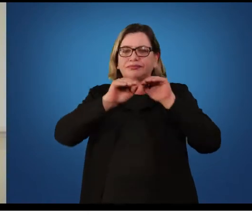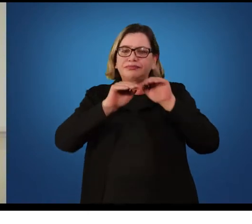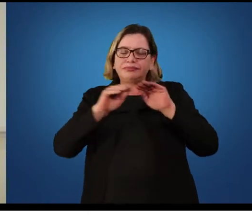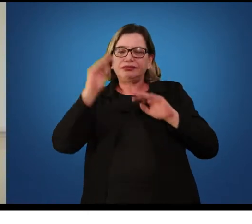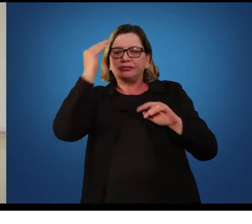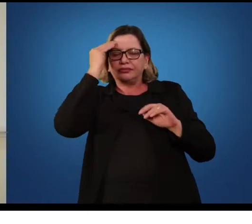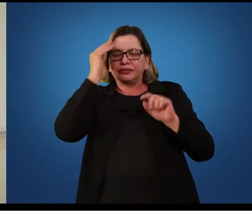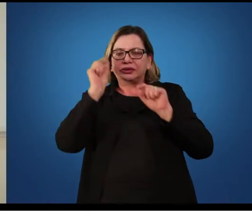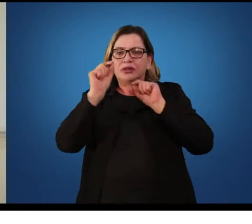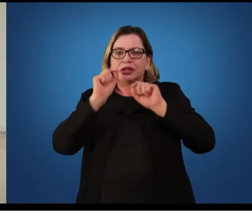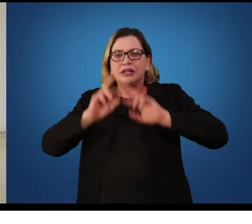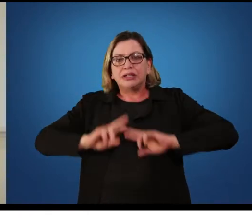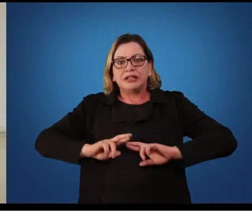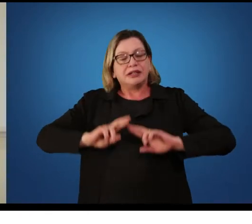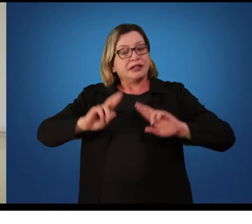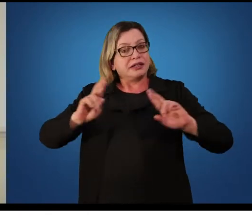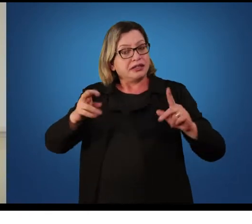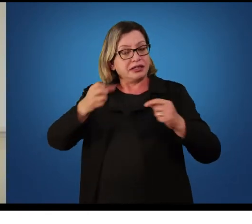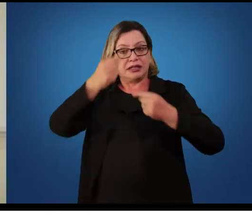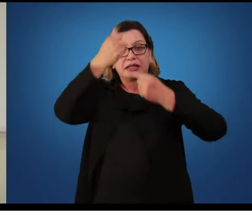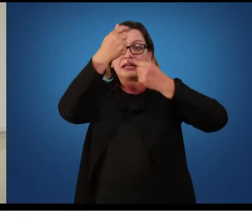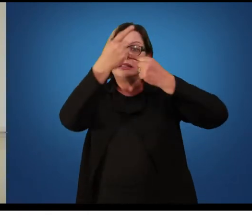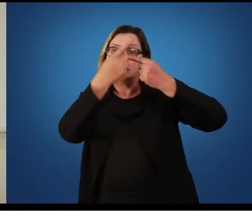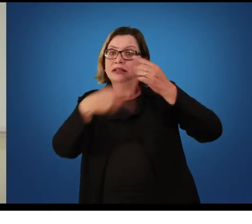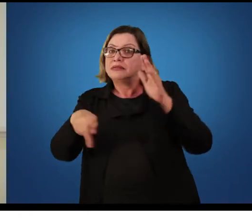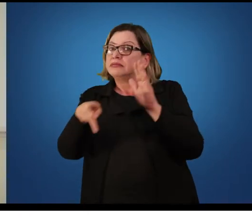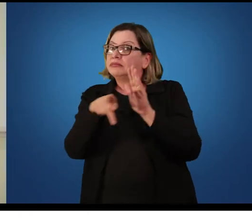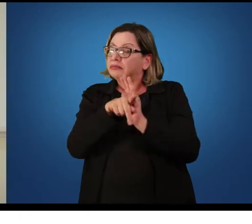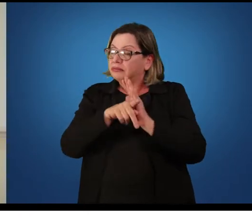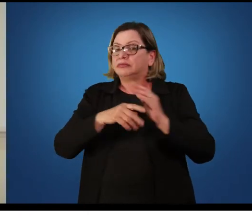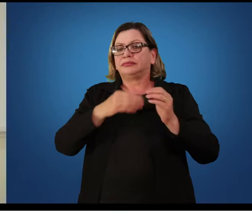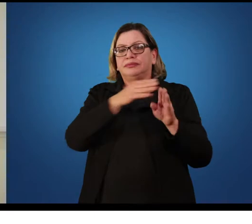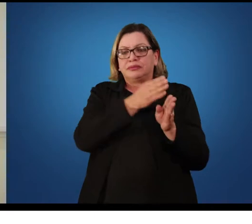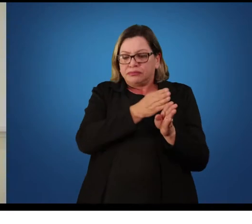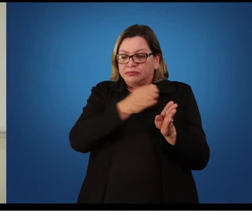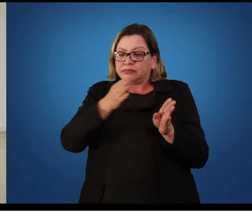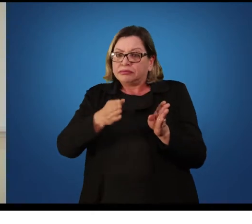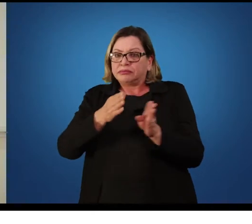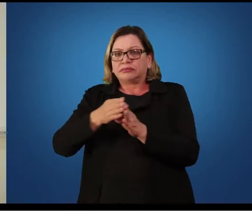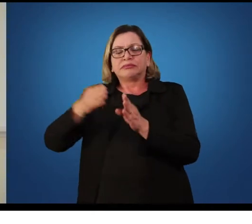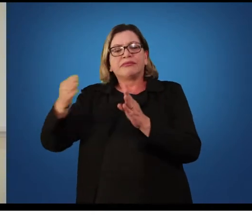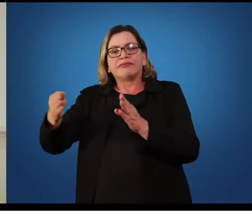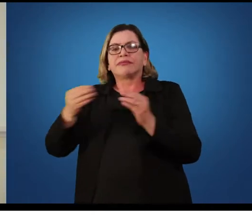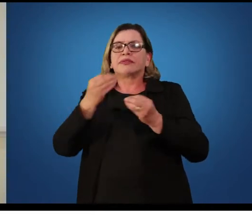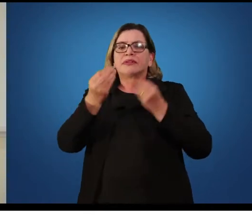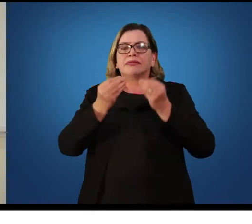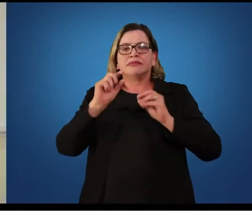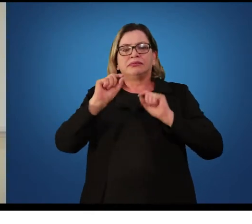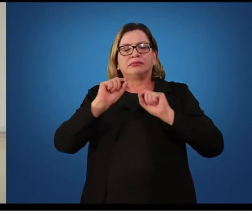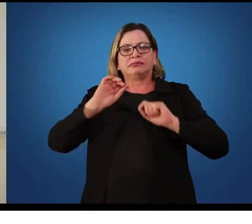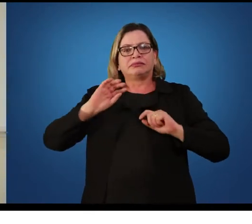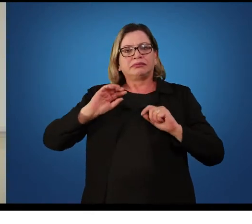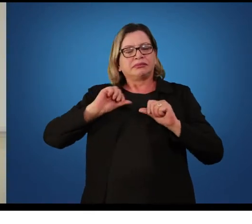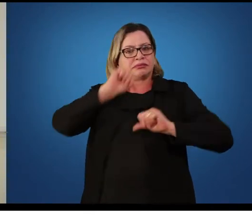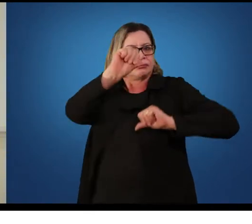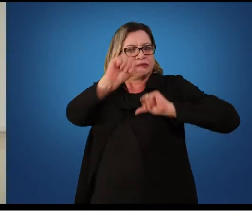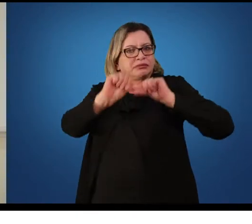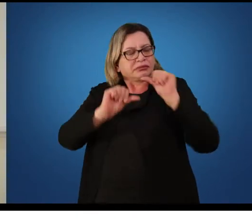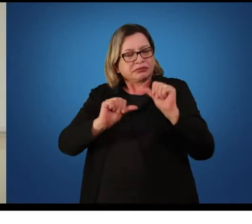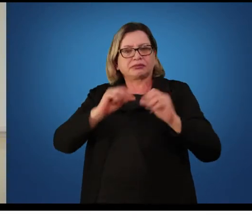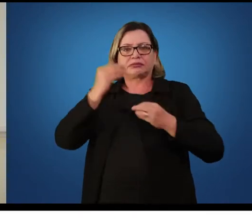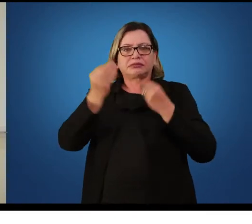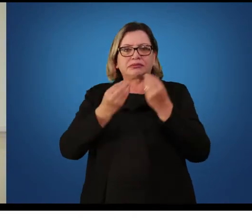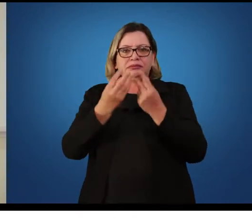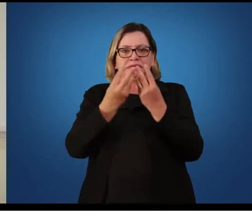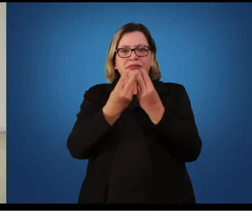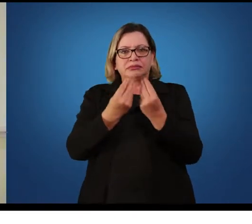diferencia um estágio do outro, quais são as características de cada estágio, o que muda de um estágio